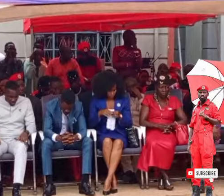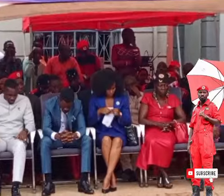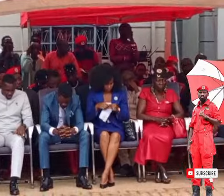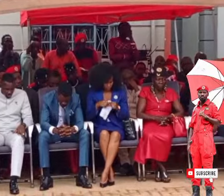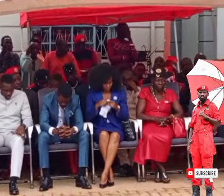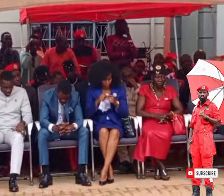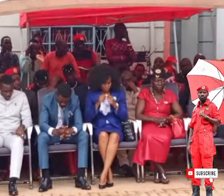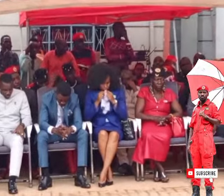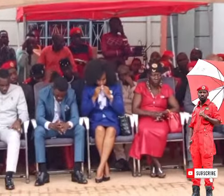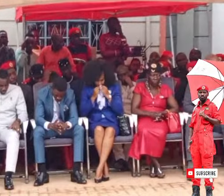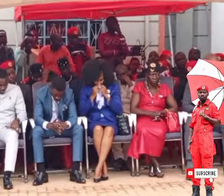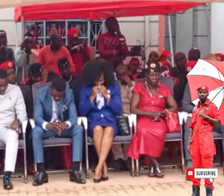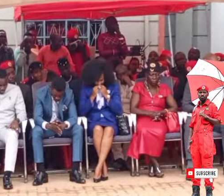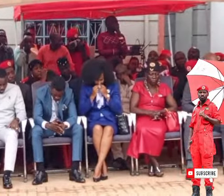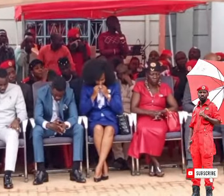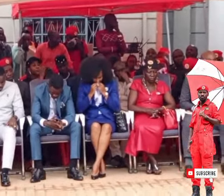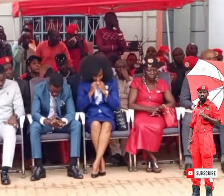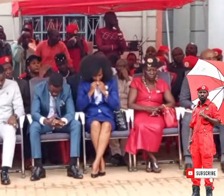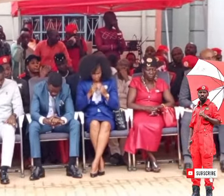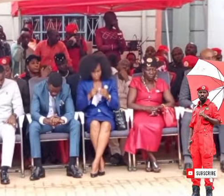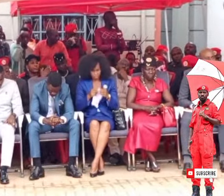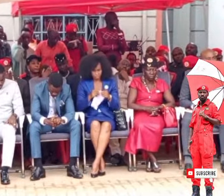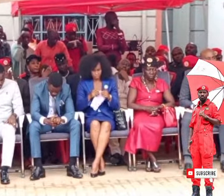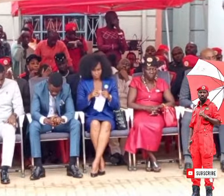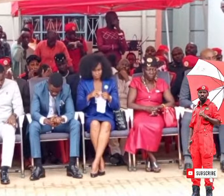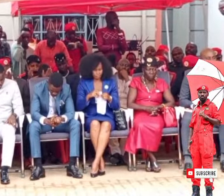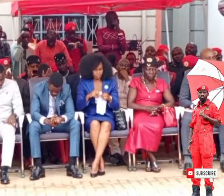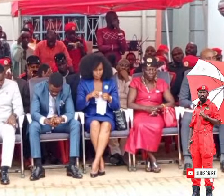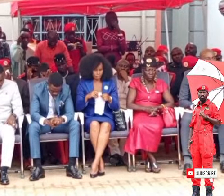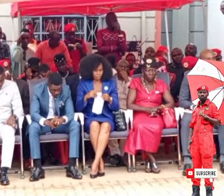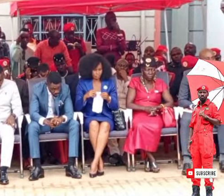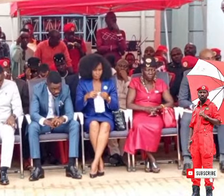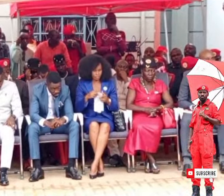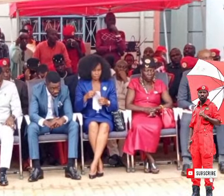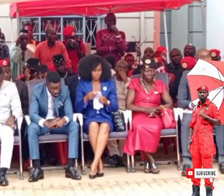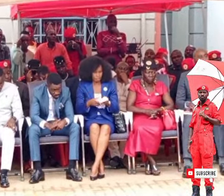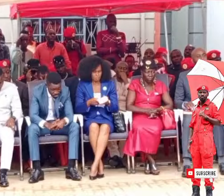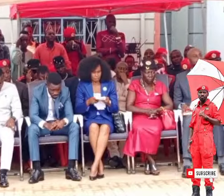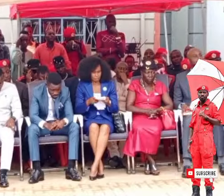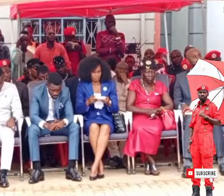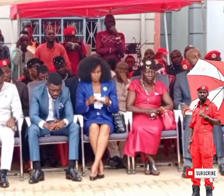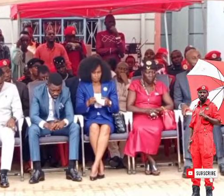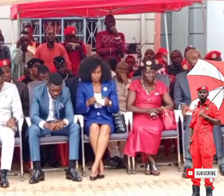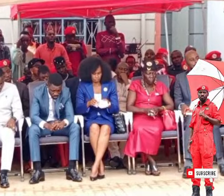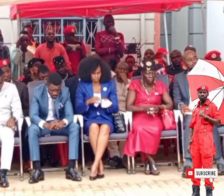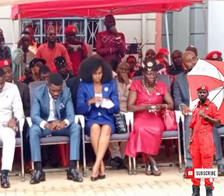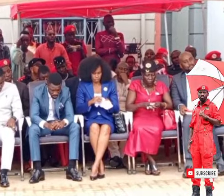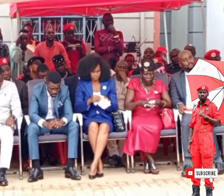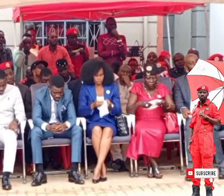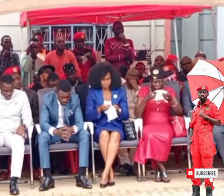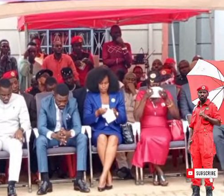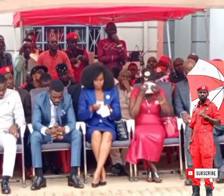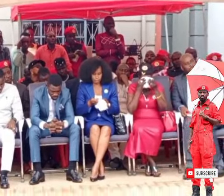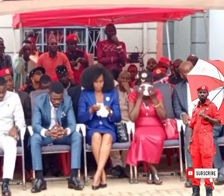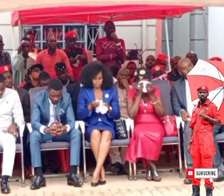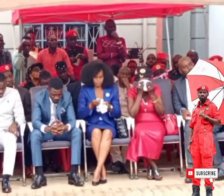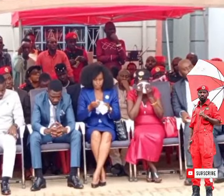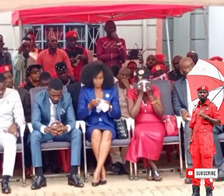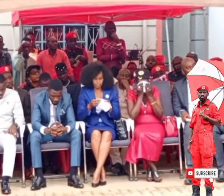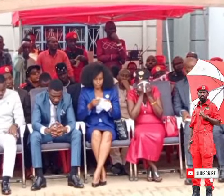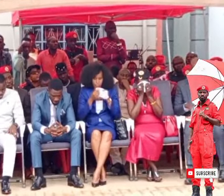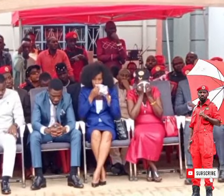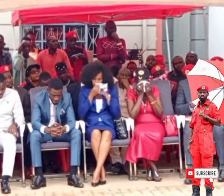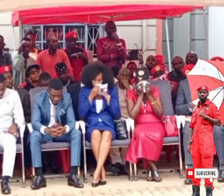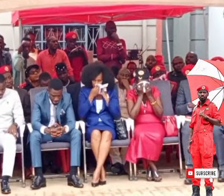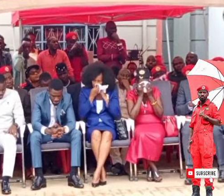okulya ekintu ekyo ngaomwana alwala tolwala nzenebitwala ebiri mu nyumba yawe wange gimbula